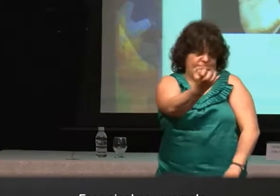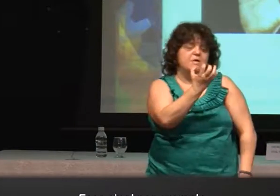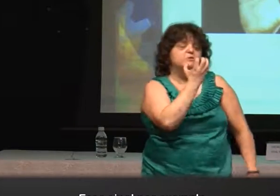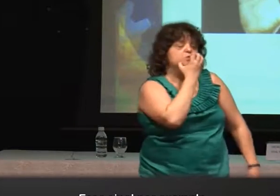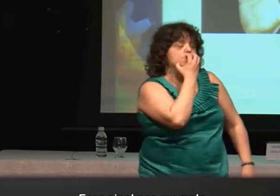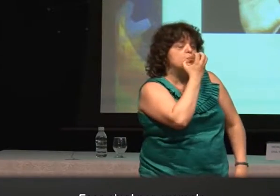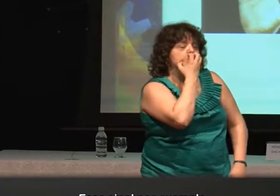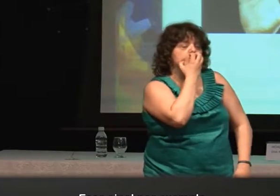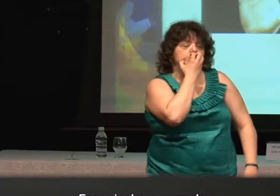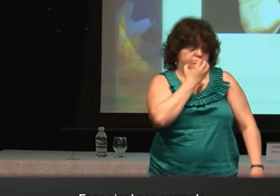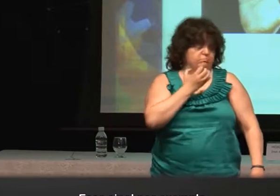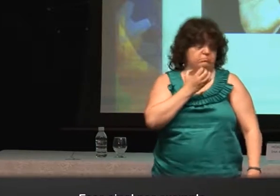Esse sinal, por exemplo,